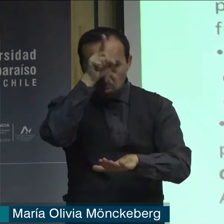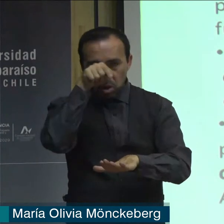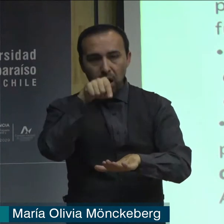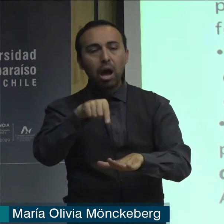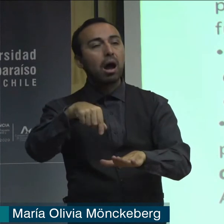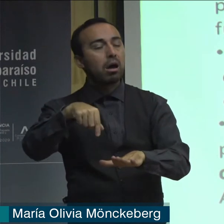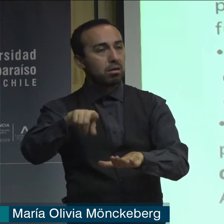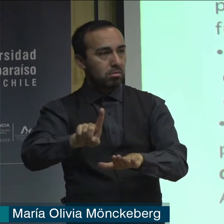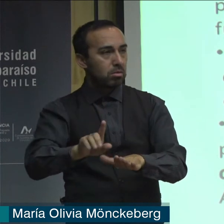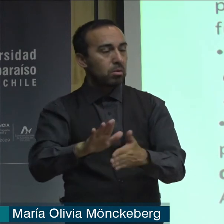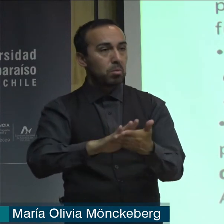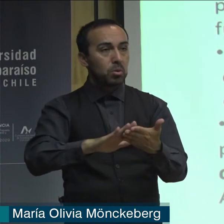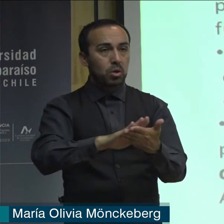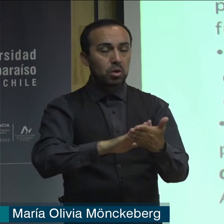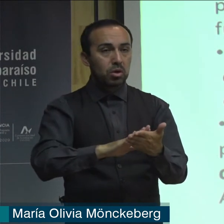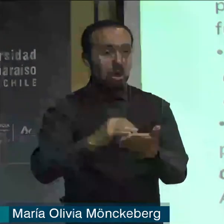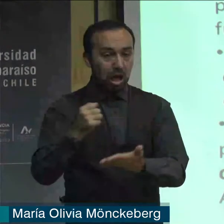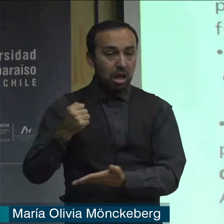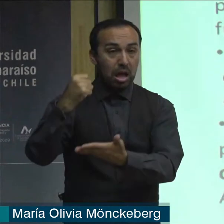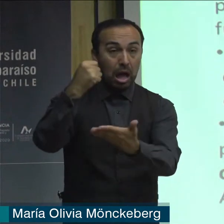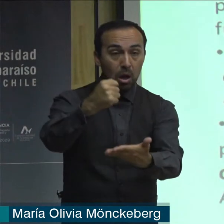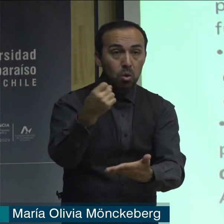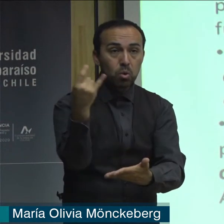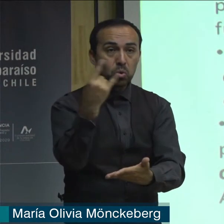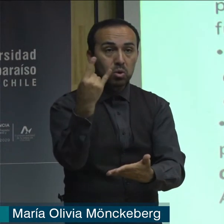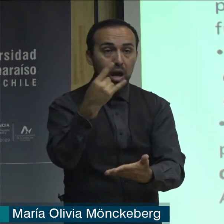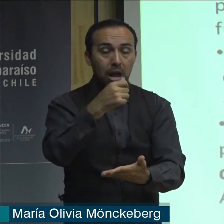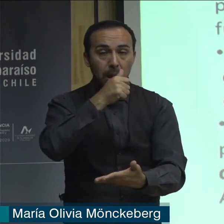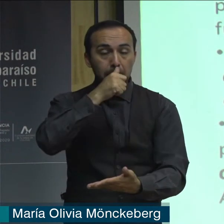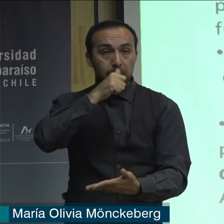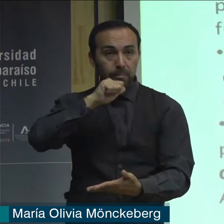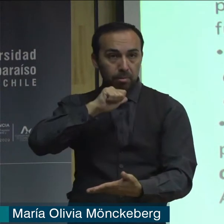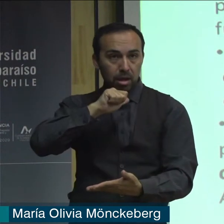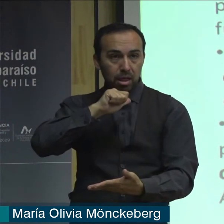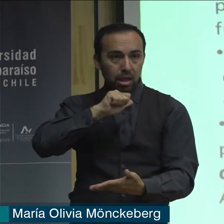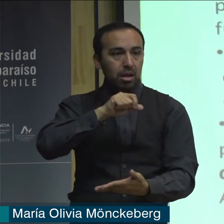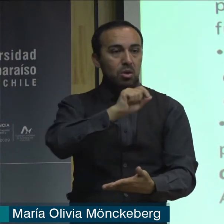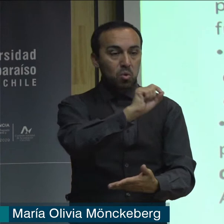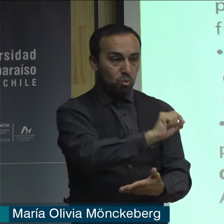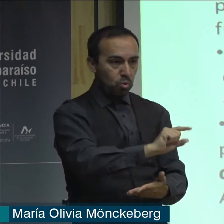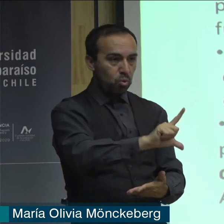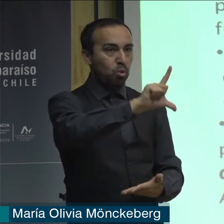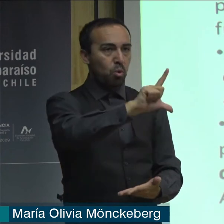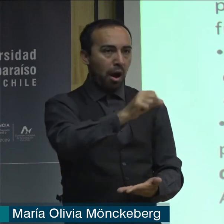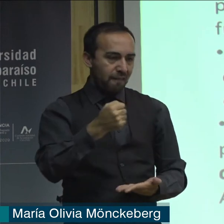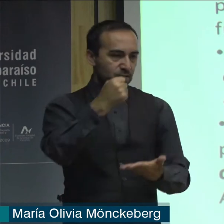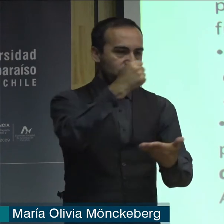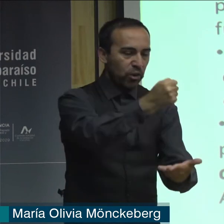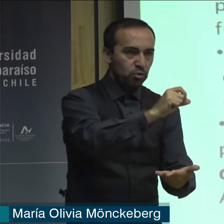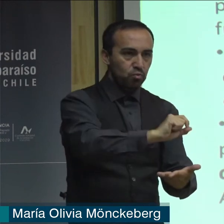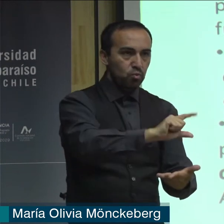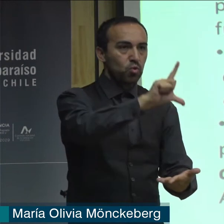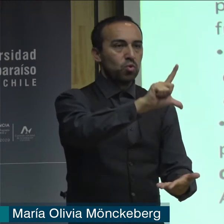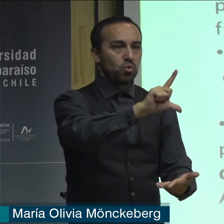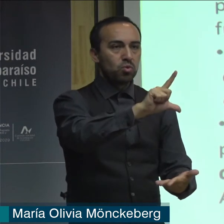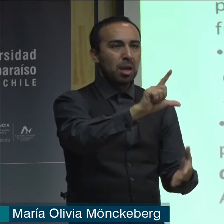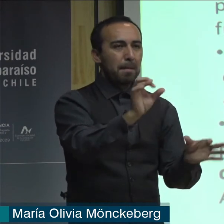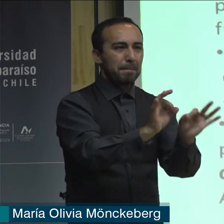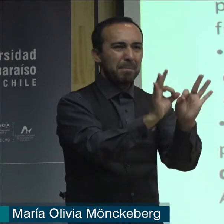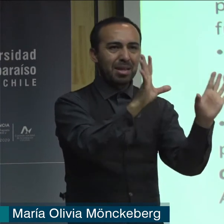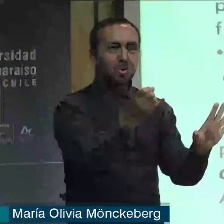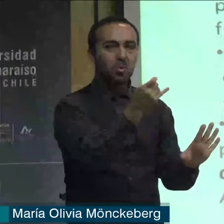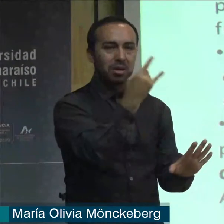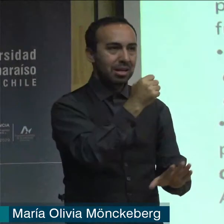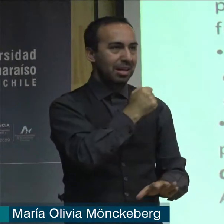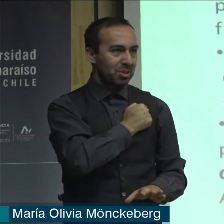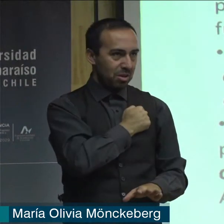es decir el aporte para las privadas tradicionales aumentó aumento y en particular para la Universidad Católica